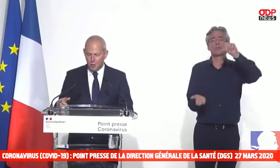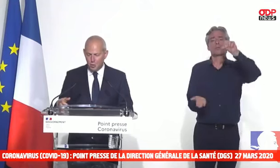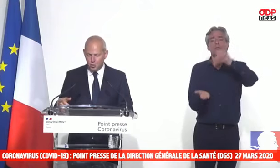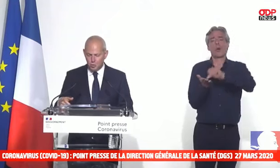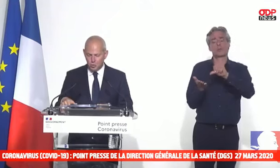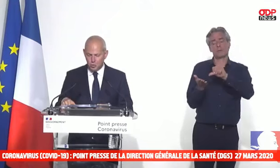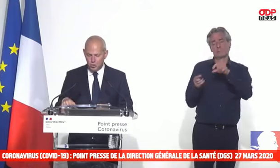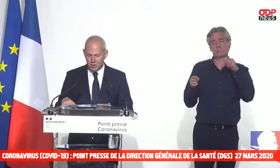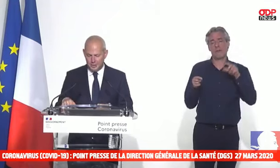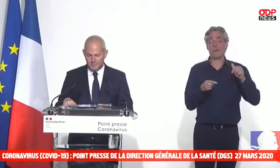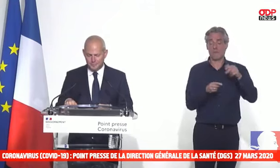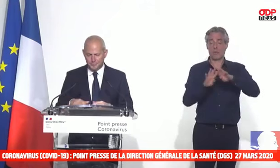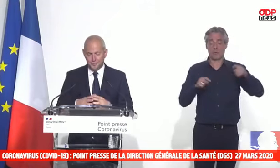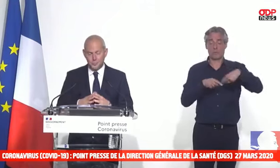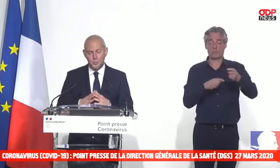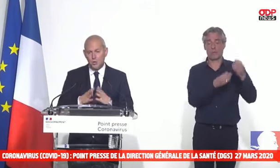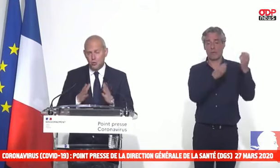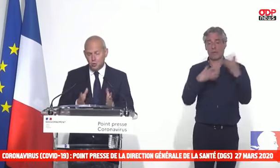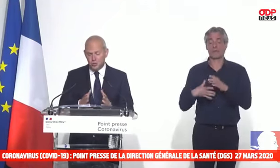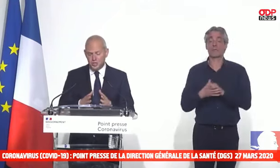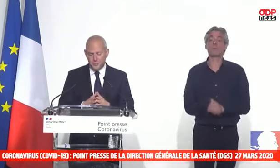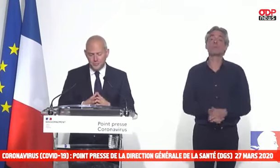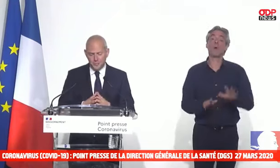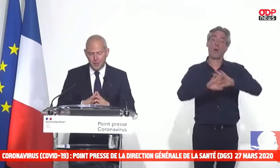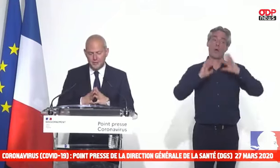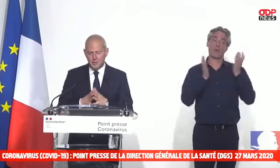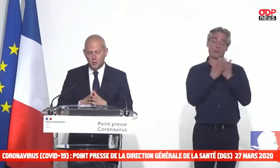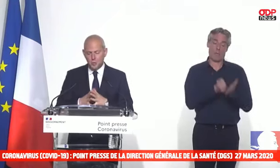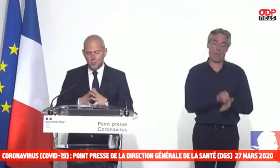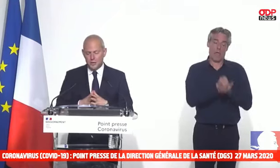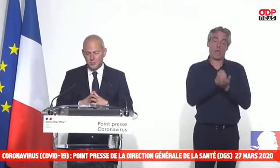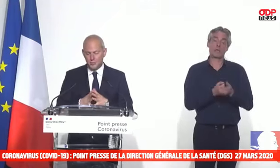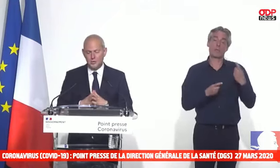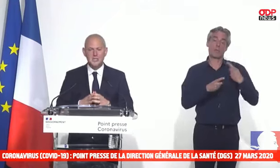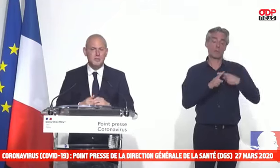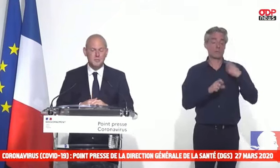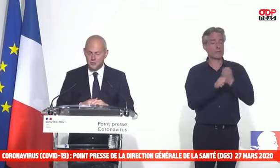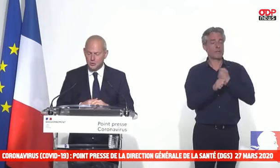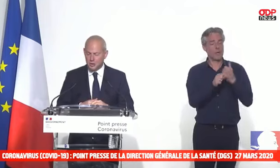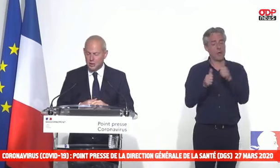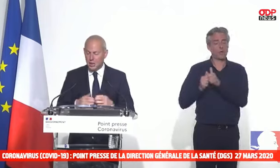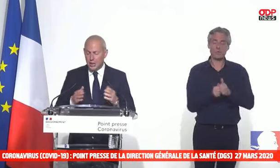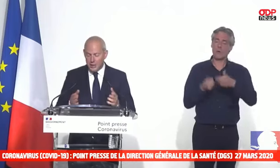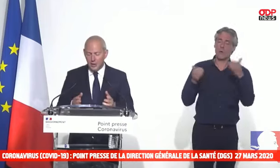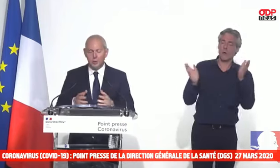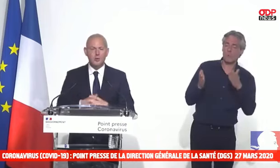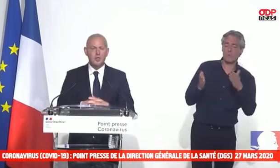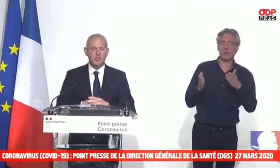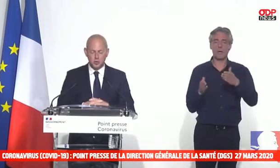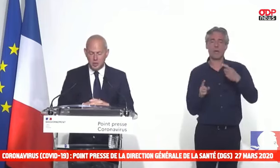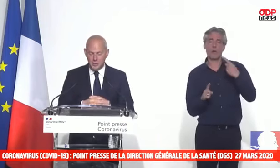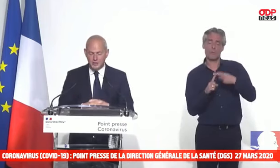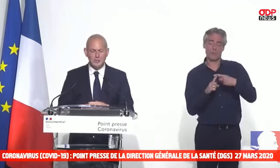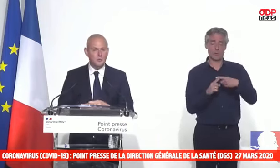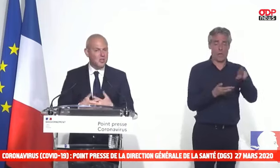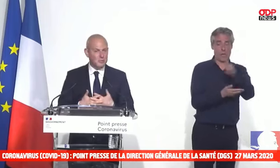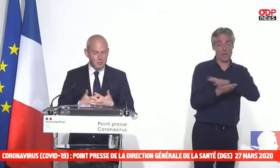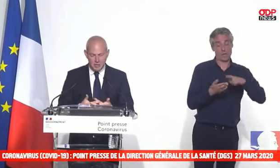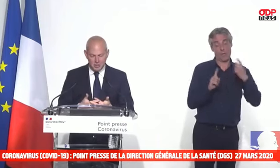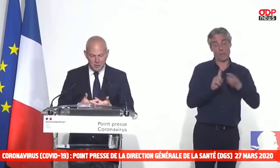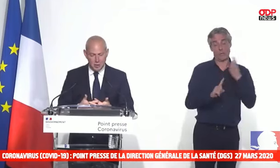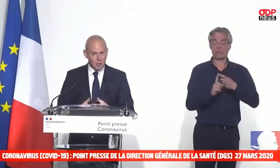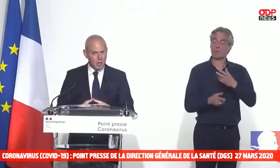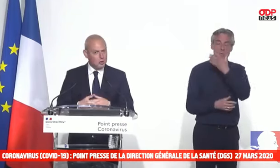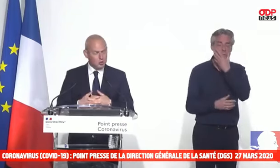lieu au cours de ce week-end. Ce soutien et cette coopération entre les établissements de santé et entre les régions est indispensable